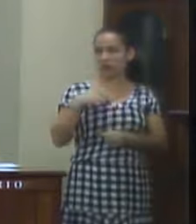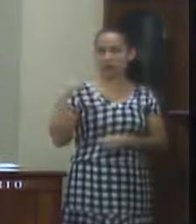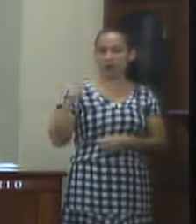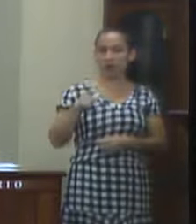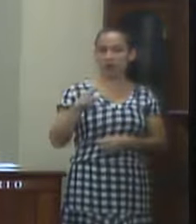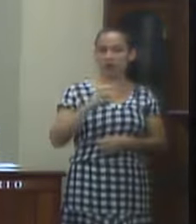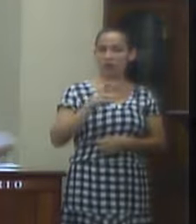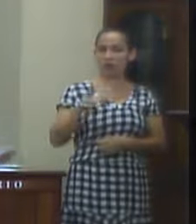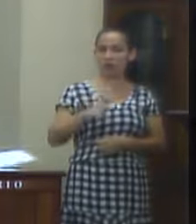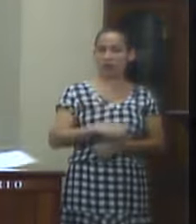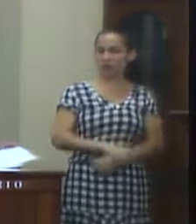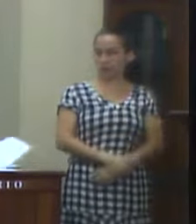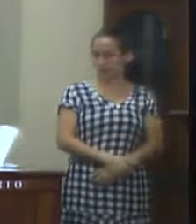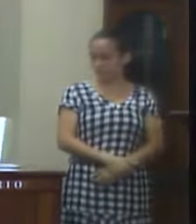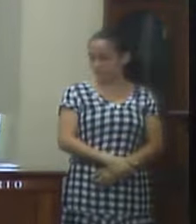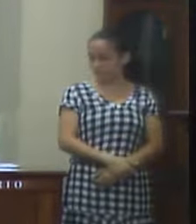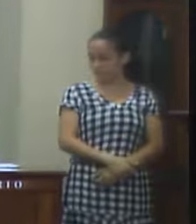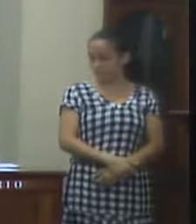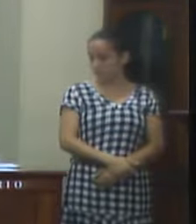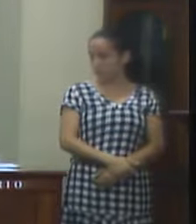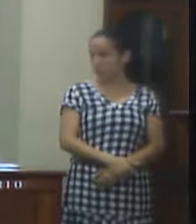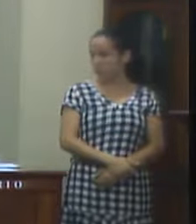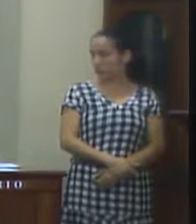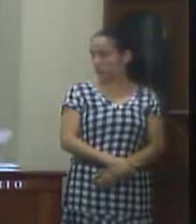professor Rafael.